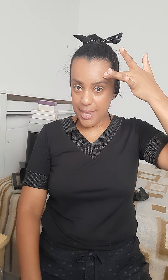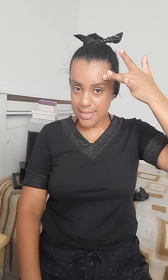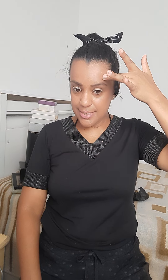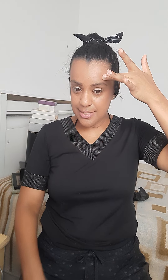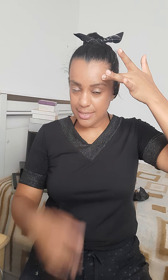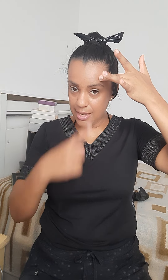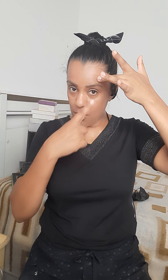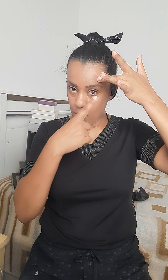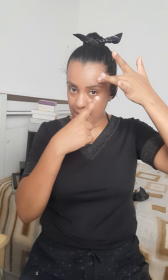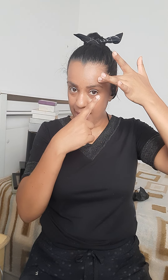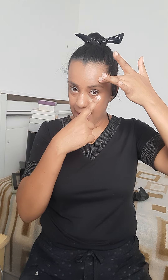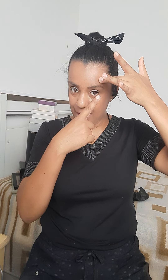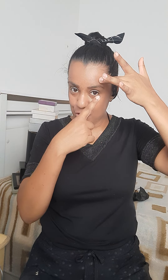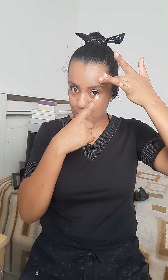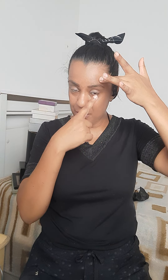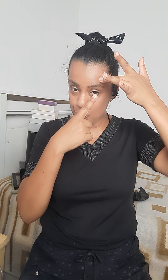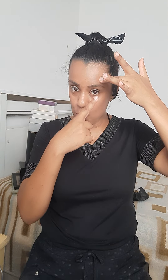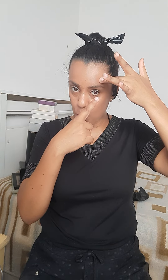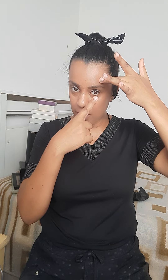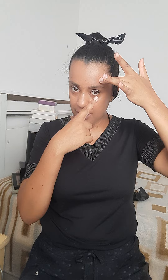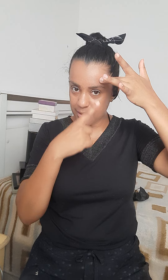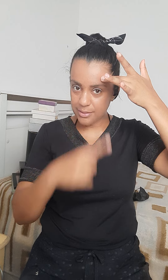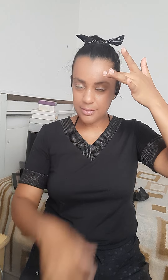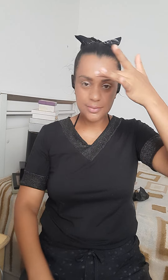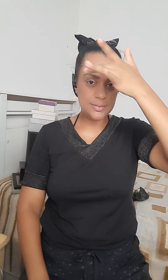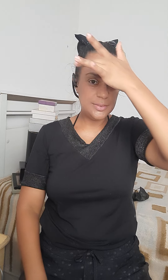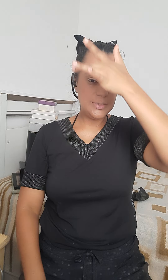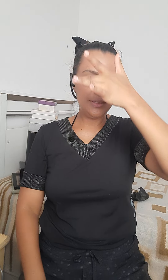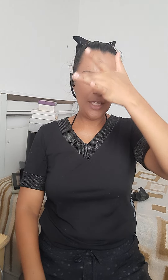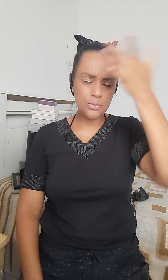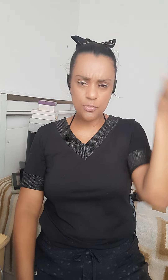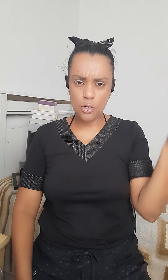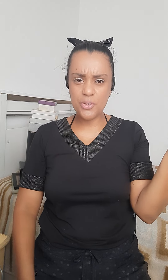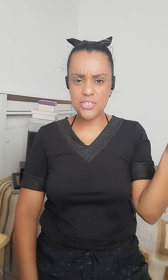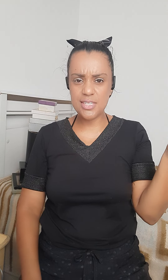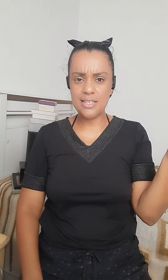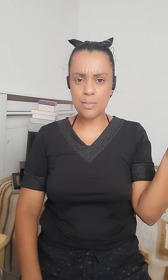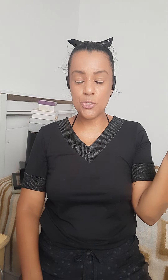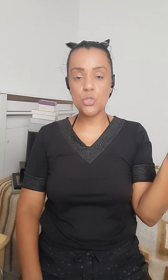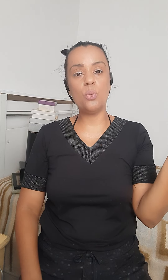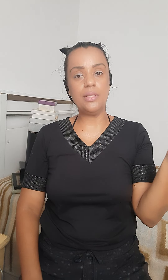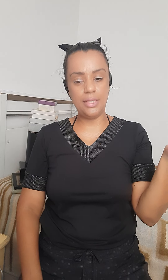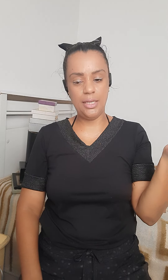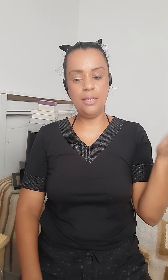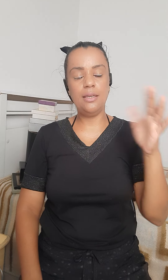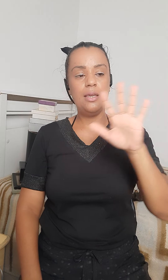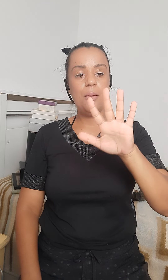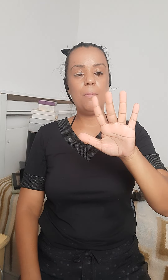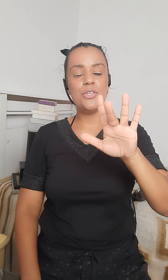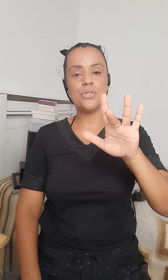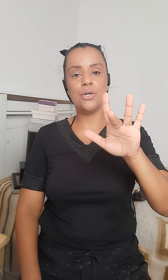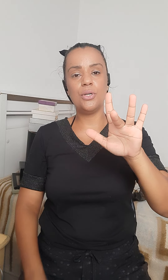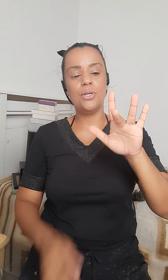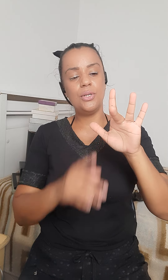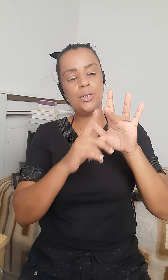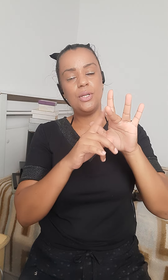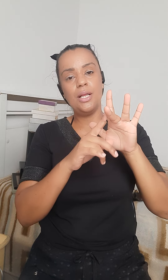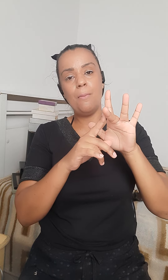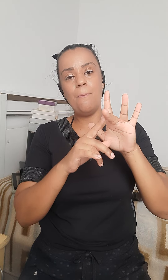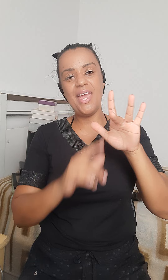Esse sinal é de pessoa. Tem outra forma de sinalizar pessoa? Tem, mas ó,